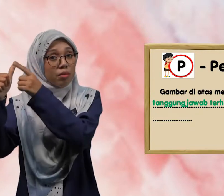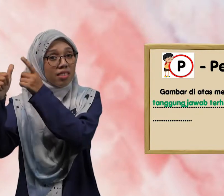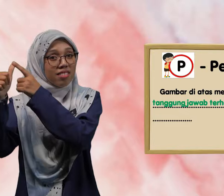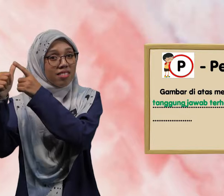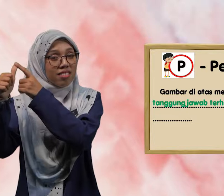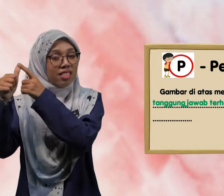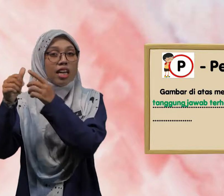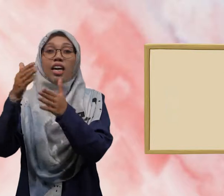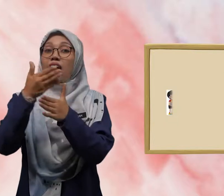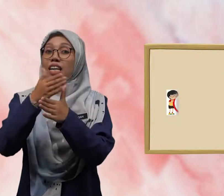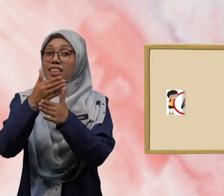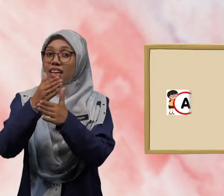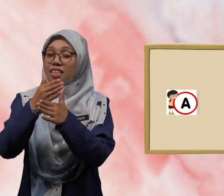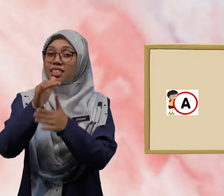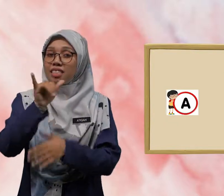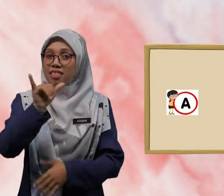pertama antaranya